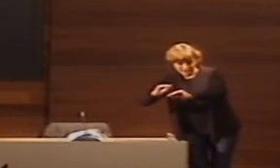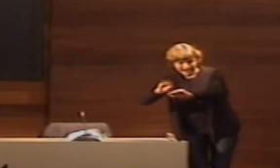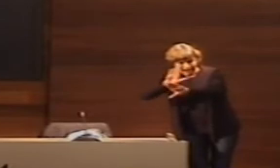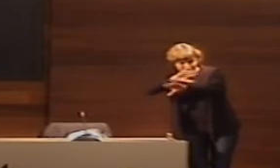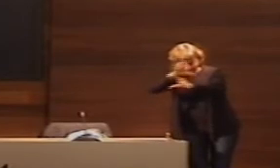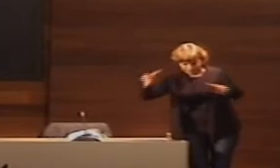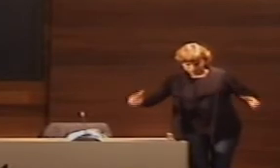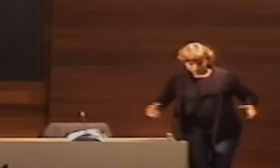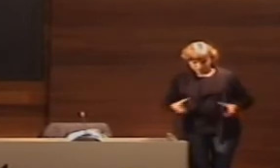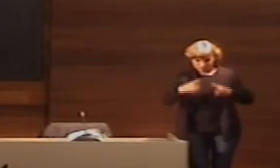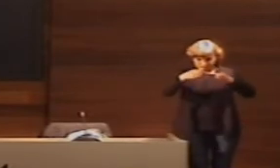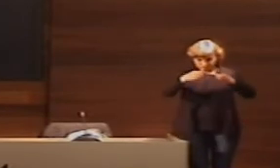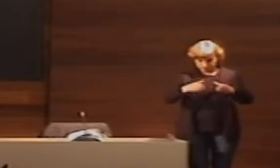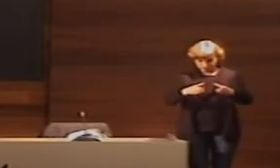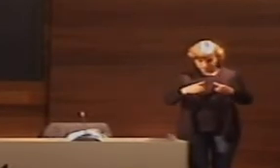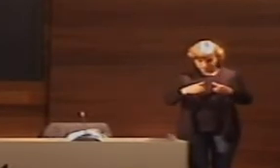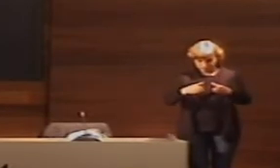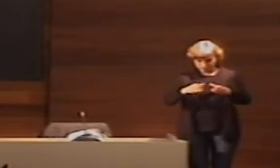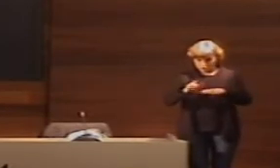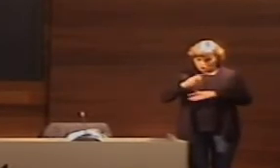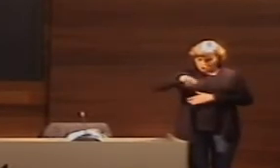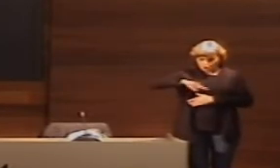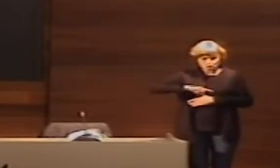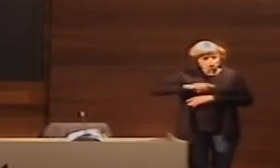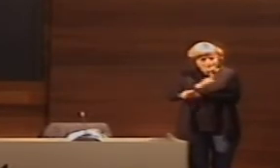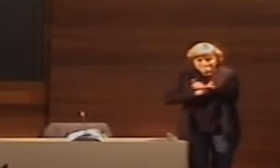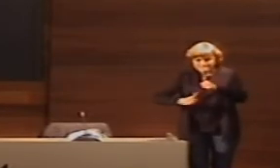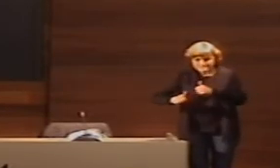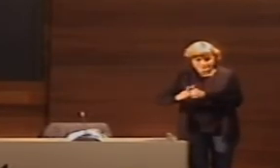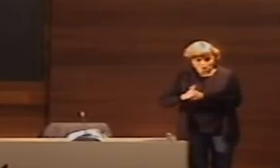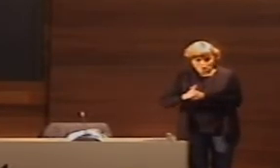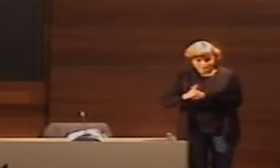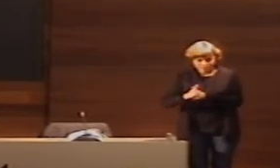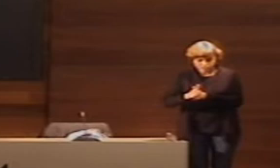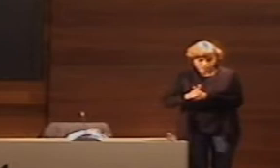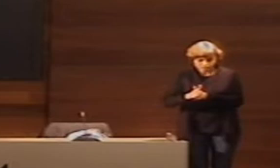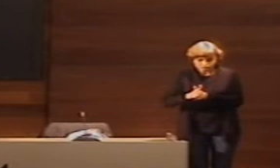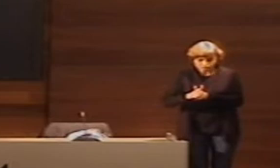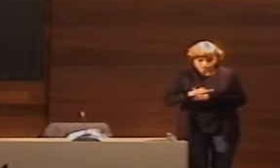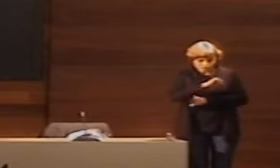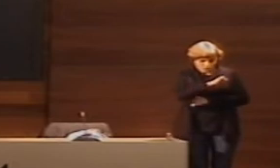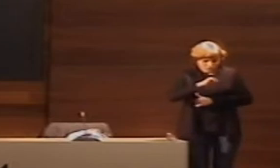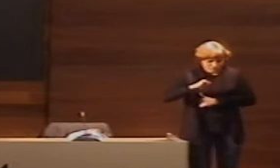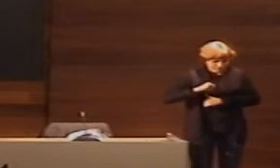que se ha puesto sobre esta fase final, ¿no?, y sobre el ciudadano en particular es desproporcionadamente alto, ¿no?, en comparación con